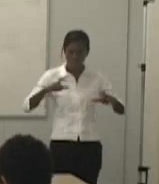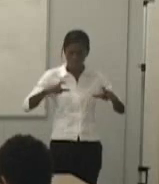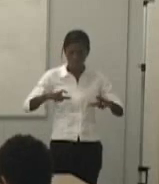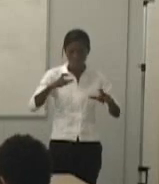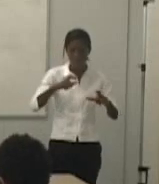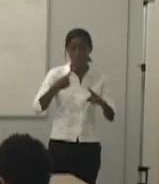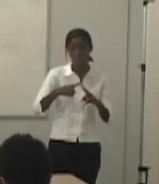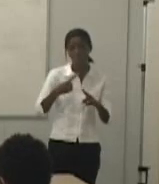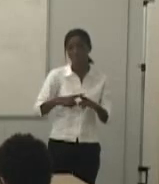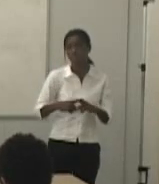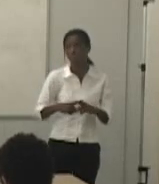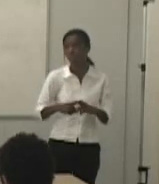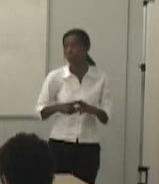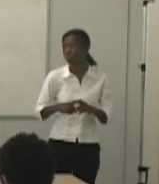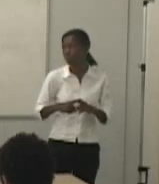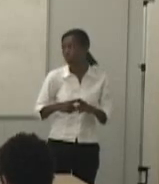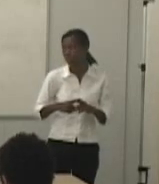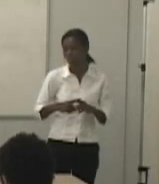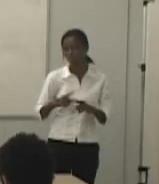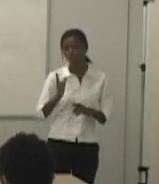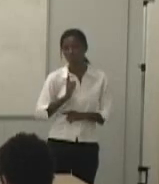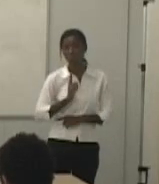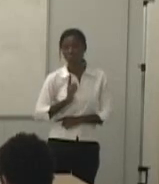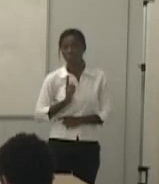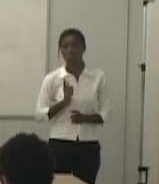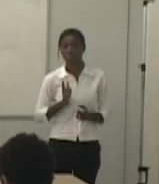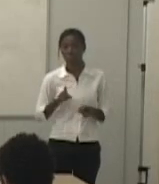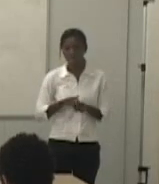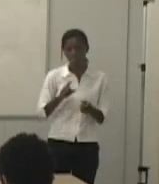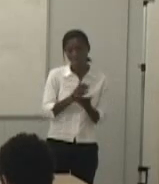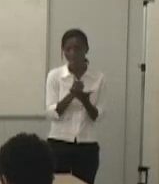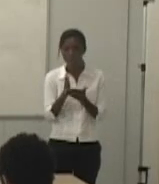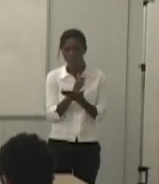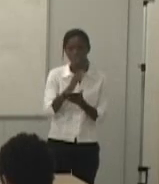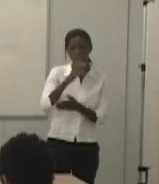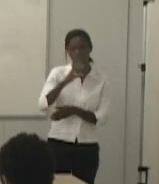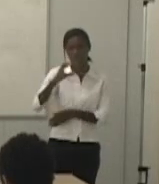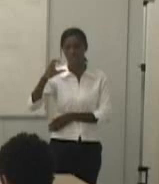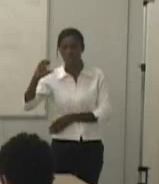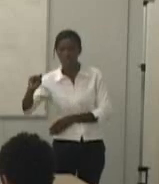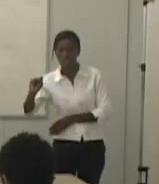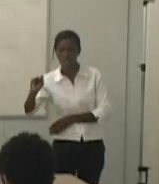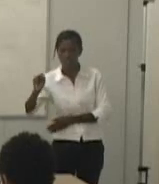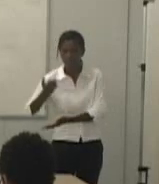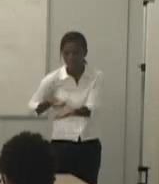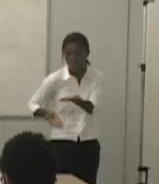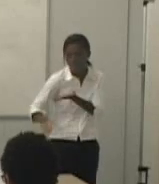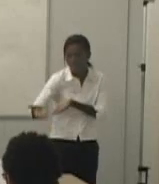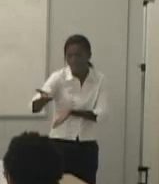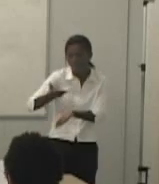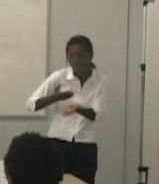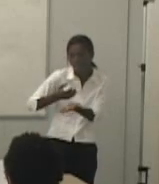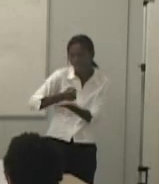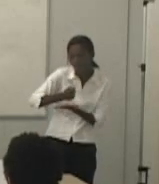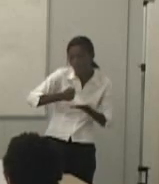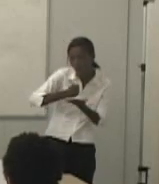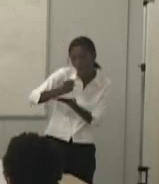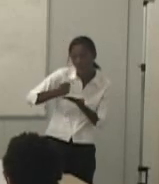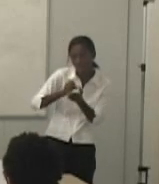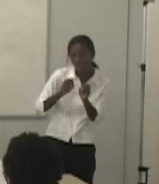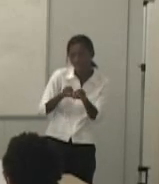uma vocação assim como a certa algumas unidades do CCS de interação com a educação básica então a